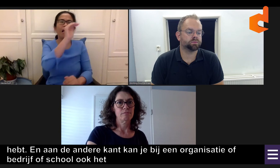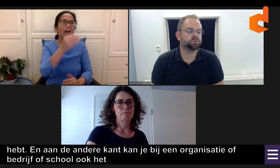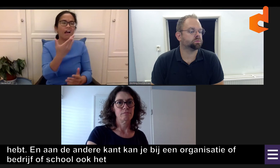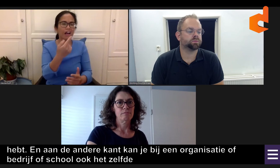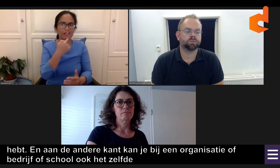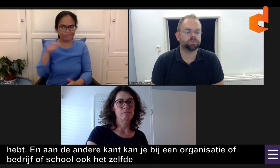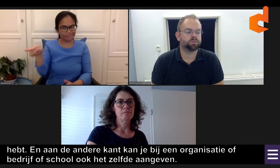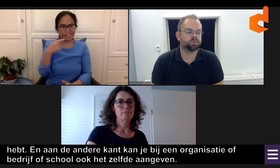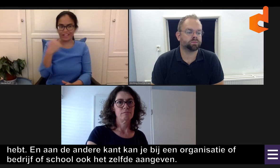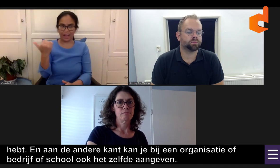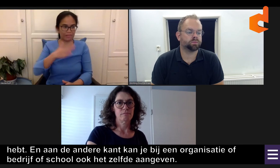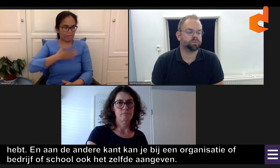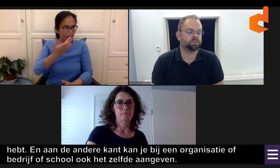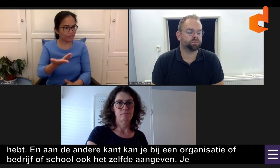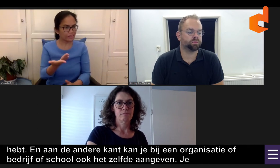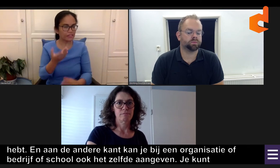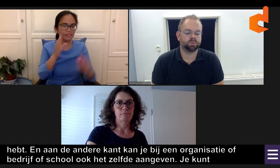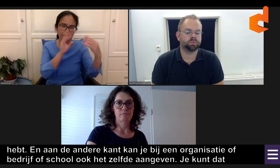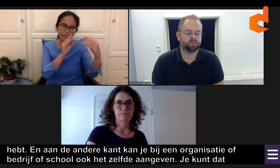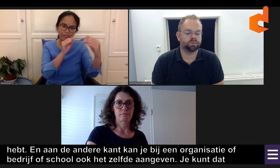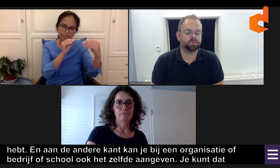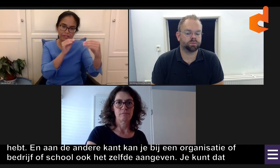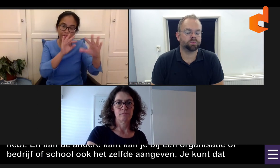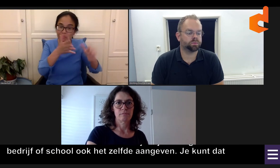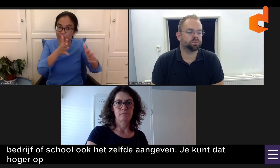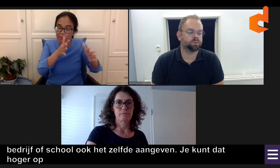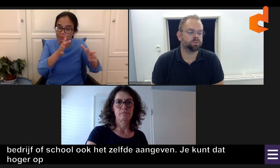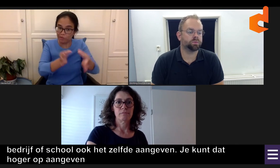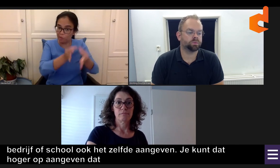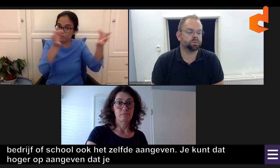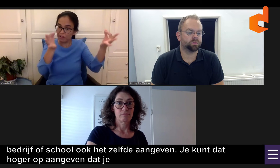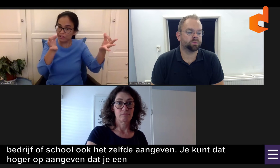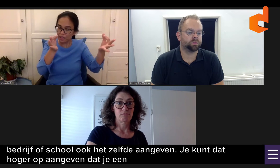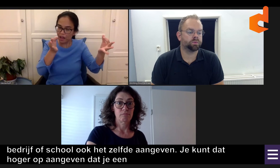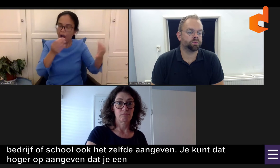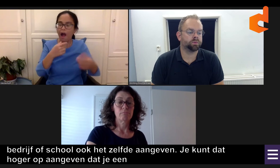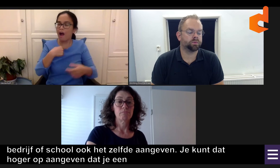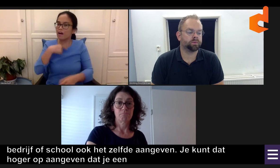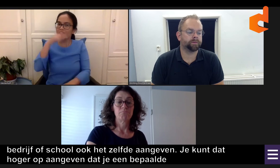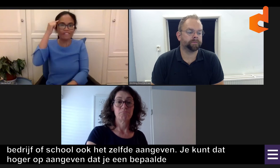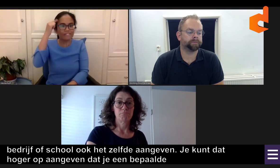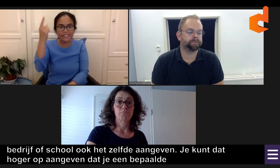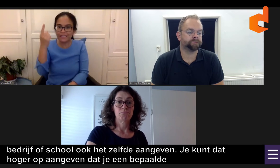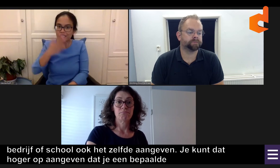Dus kan je dat hogerop aangeven, dat bijvoorbeeld dat je ergens een bepaalde belemmering ervaart en kan je kijken of dat daar opgelost kan